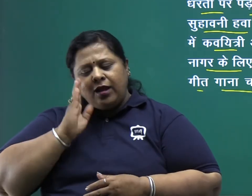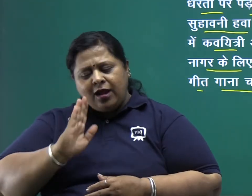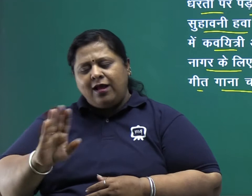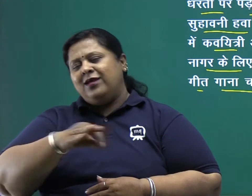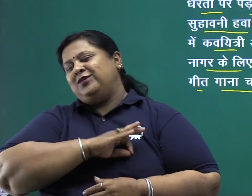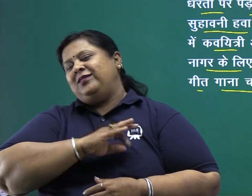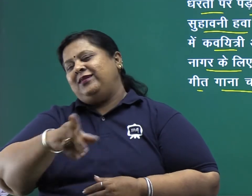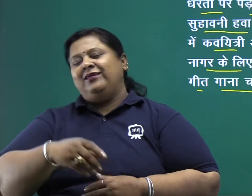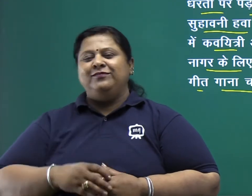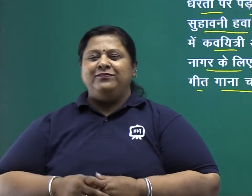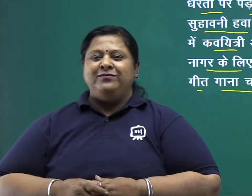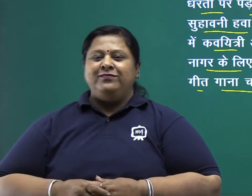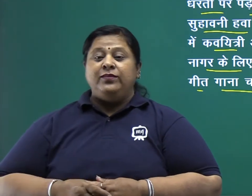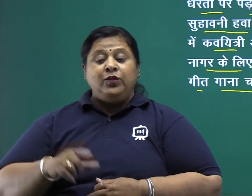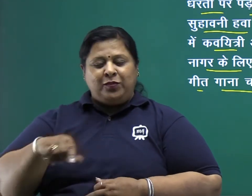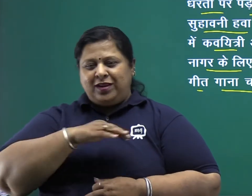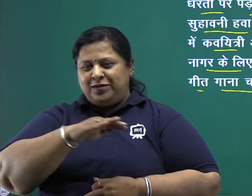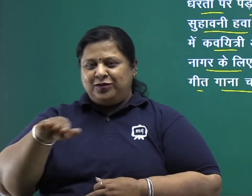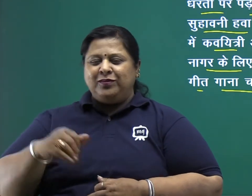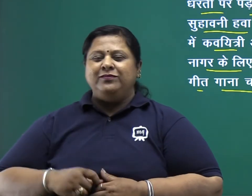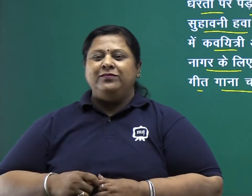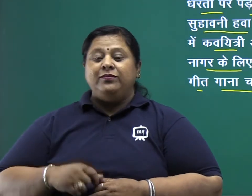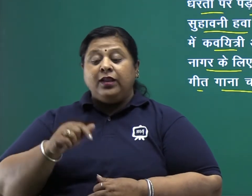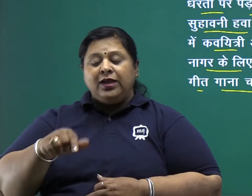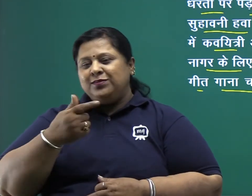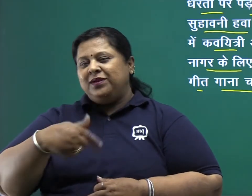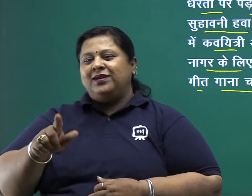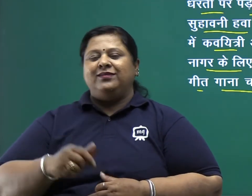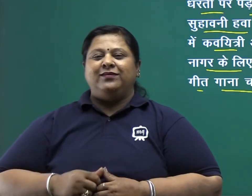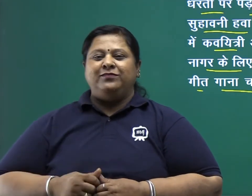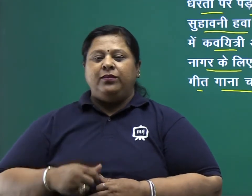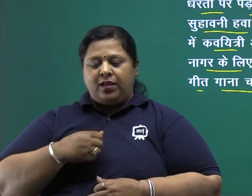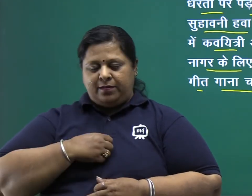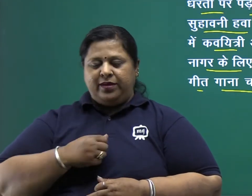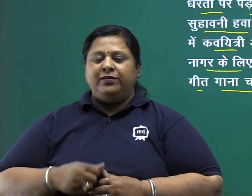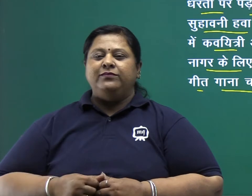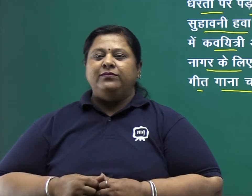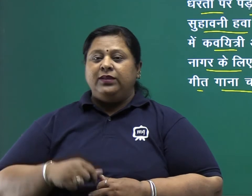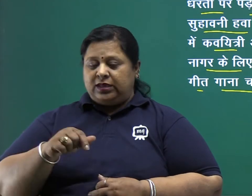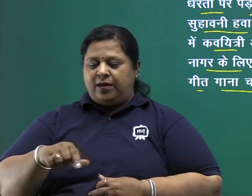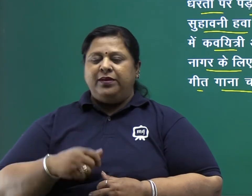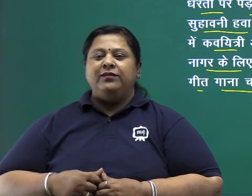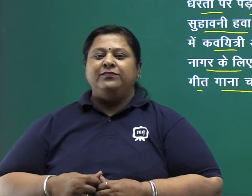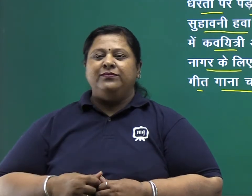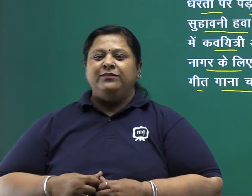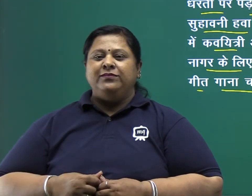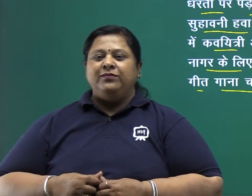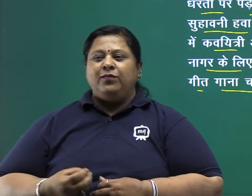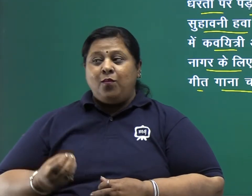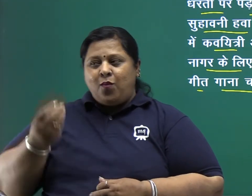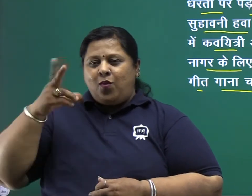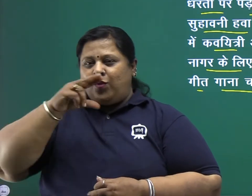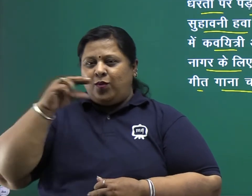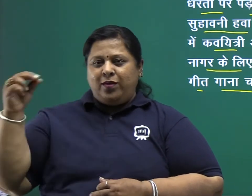गाना चाहती है। तो प्यारे बच्चों, इस प्रकार से हमने यहाँ पर भोर और